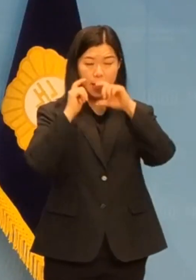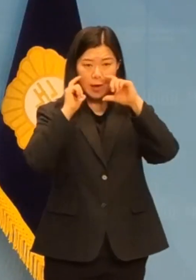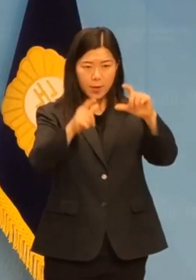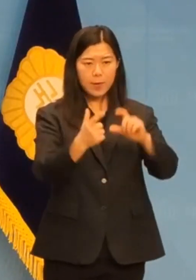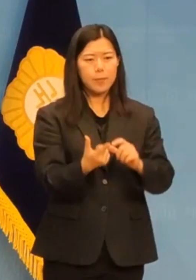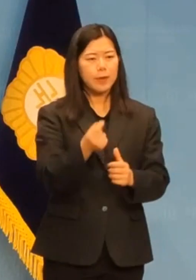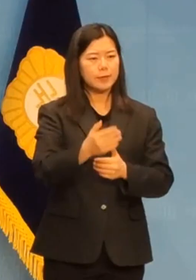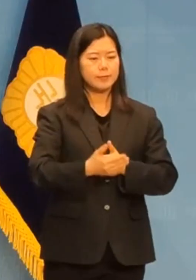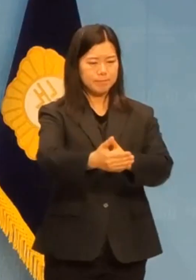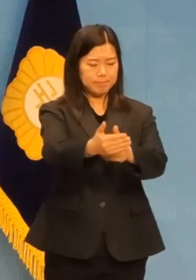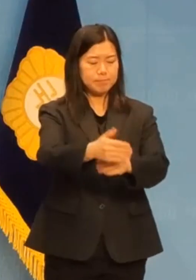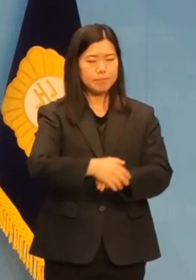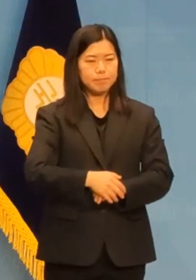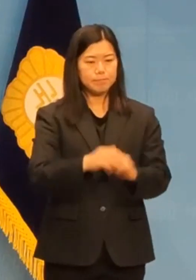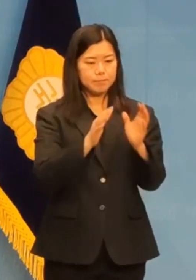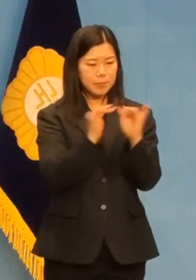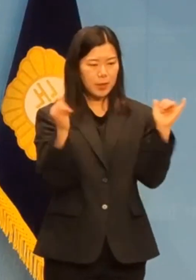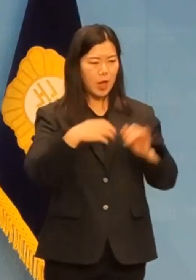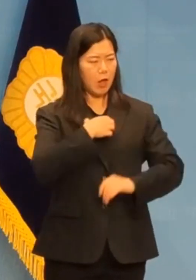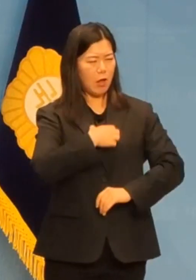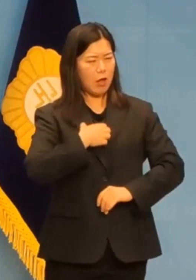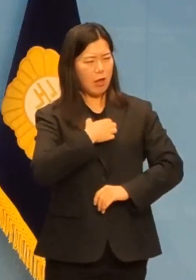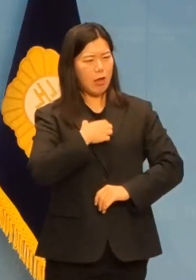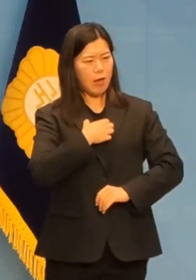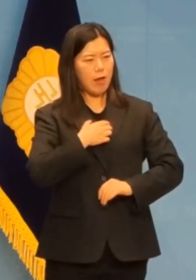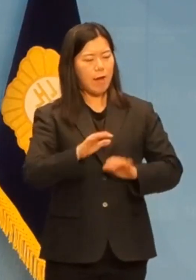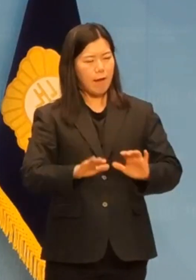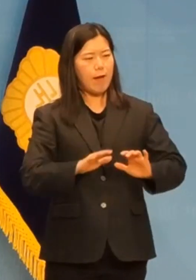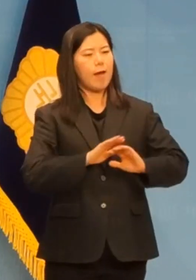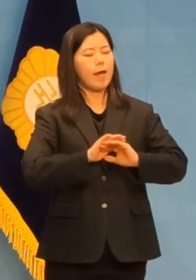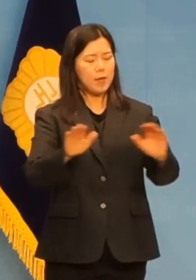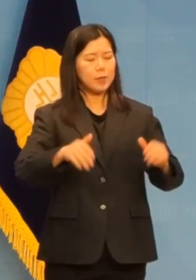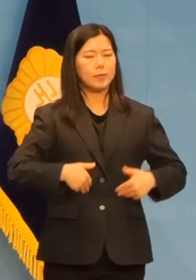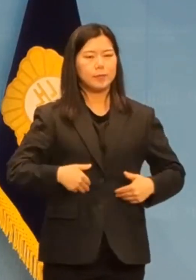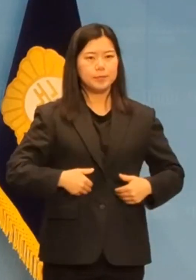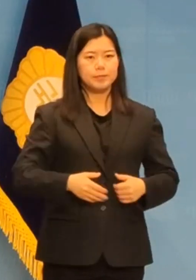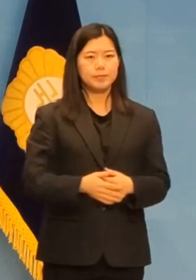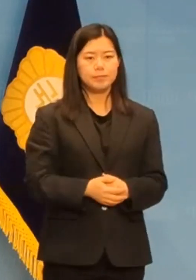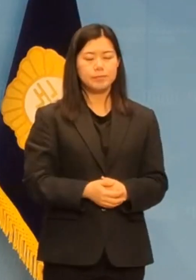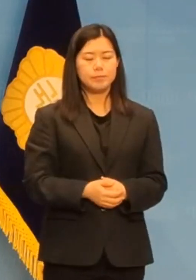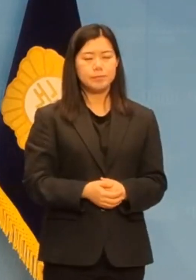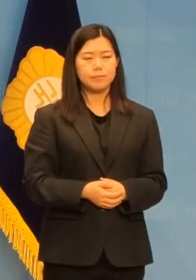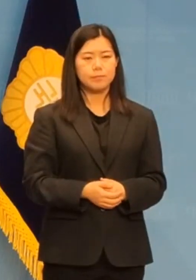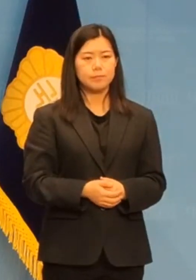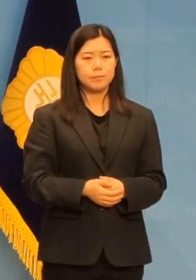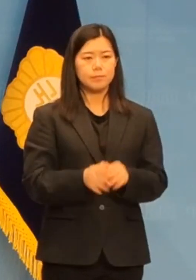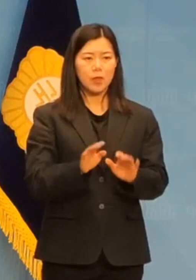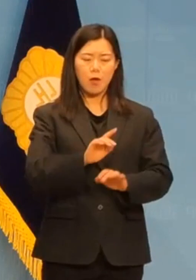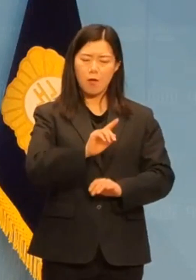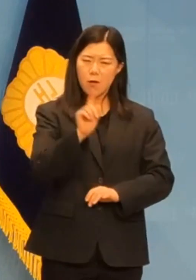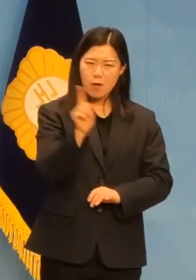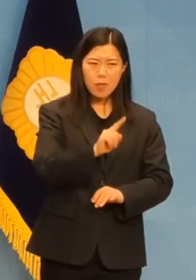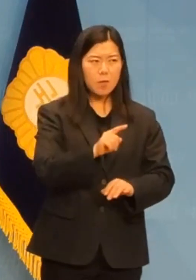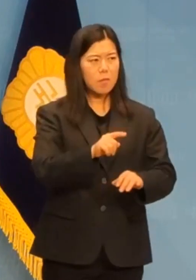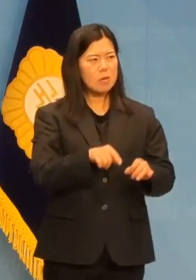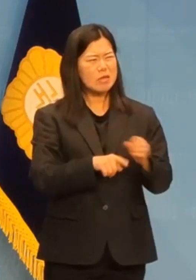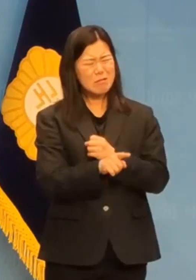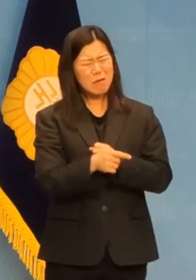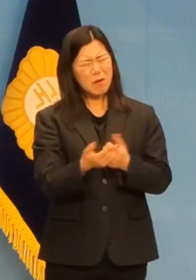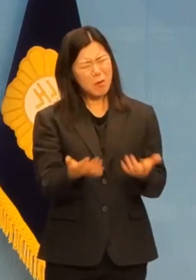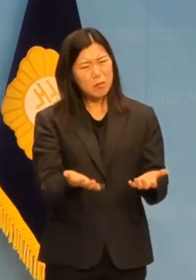신속하게 진행해 국민의 우려를 불식해야 합니다. 이를 통해 그 어떠한 명분도